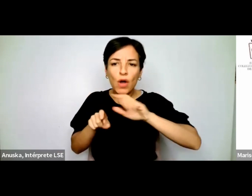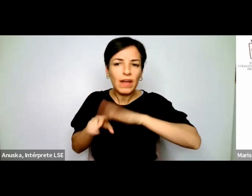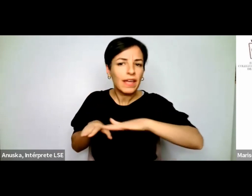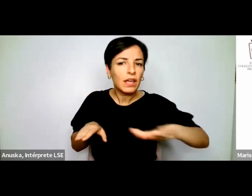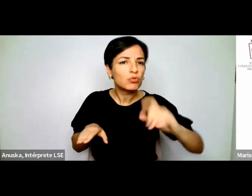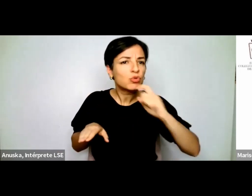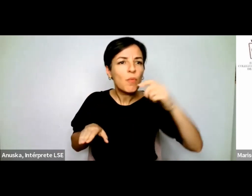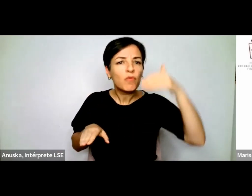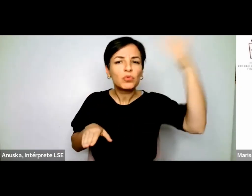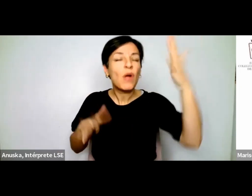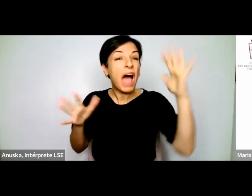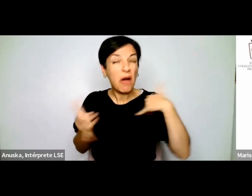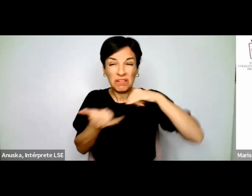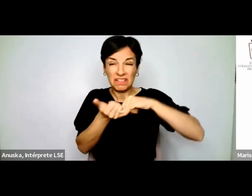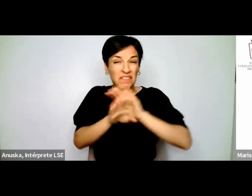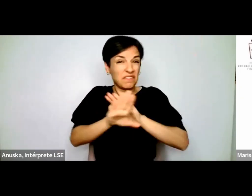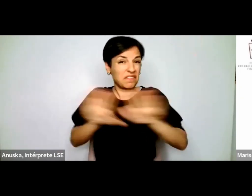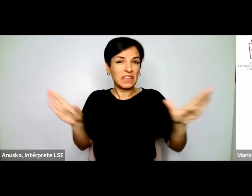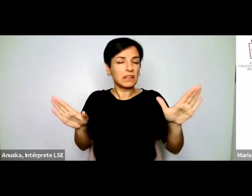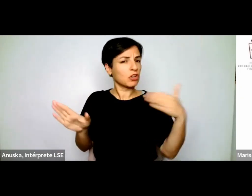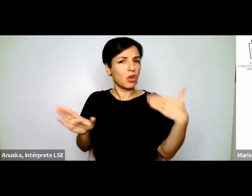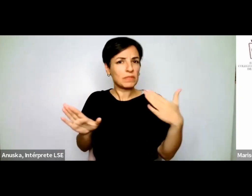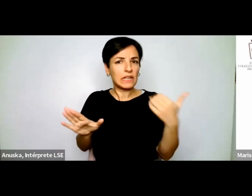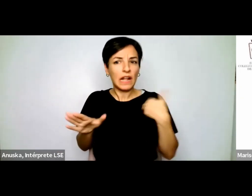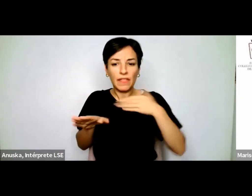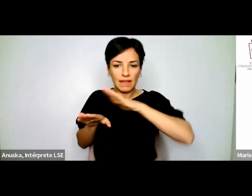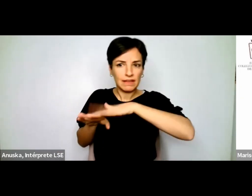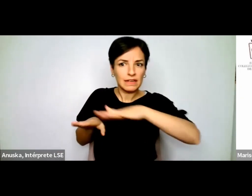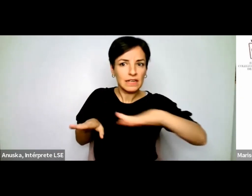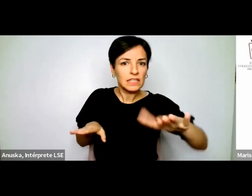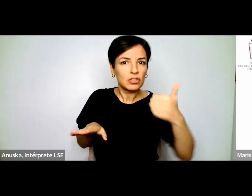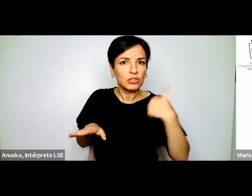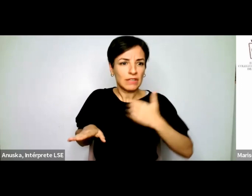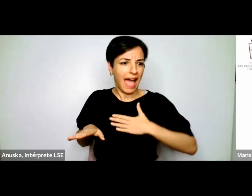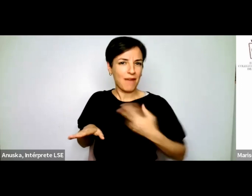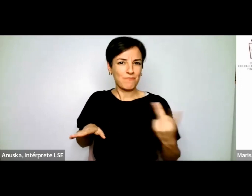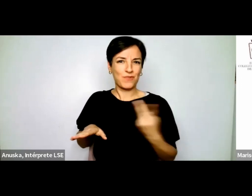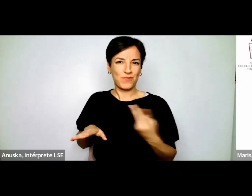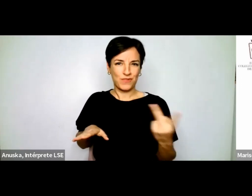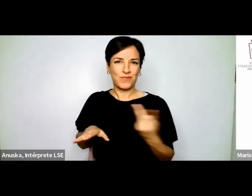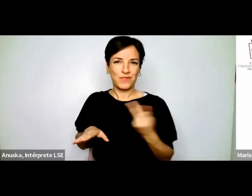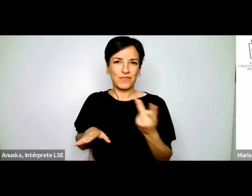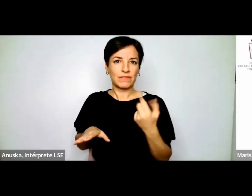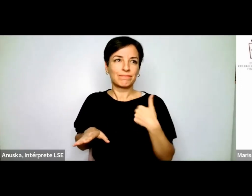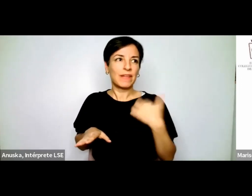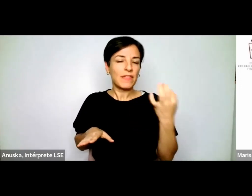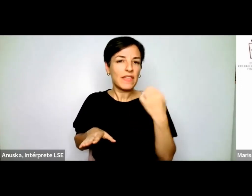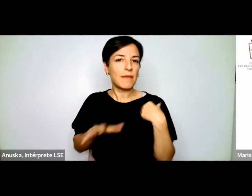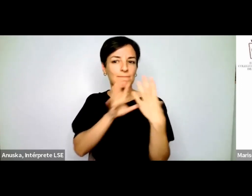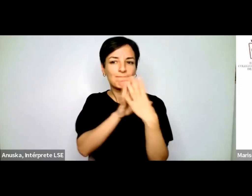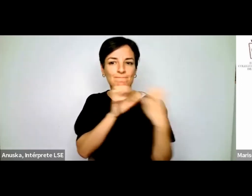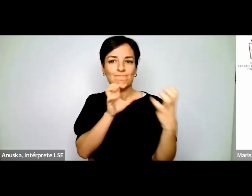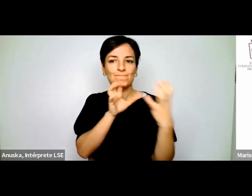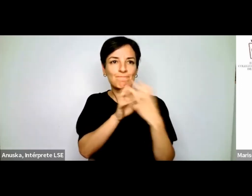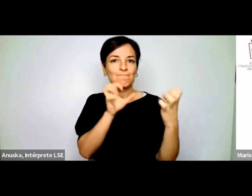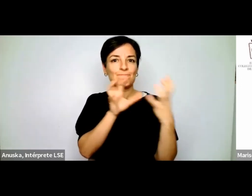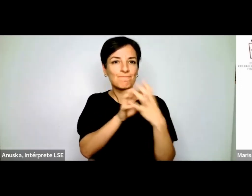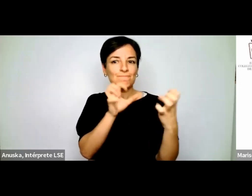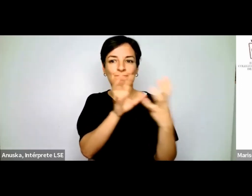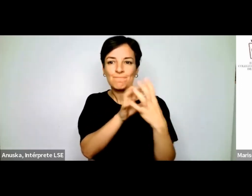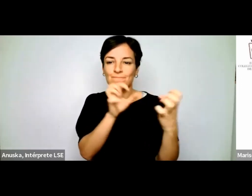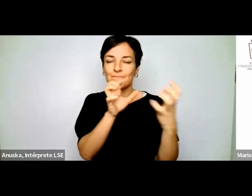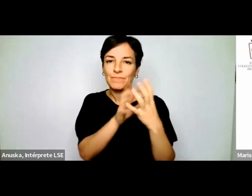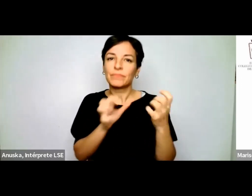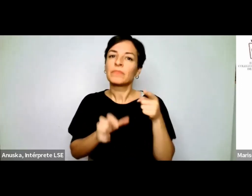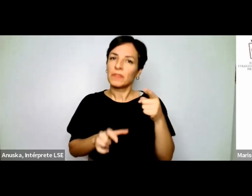en el futuro, aunque nosotros no vivamos juntos, los niños son nuestros, son de los dos y tenemos que ir en una línea común. Entonces todo eso